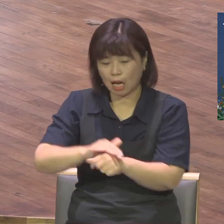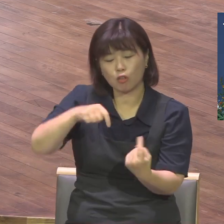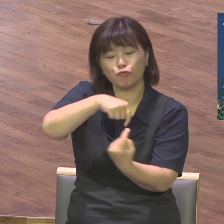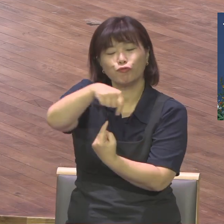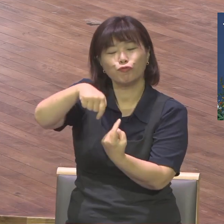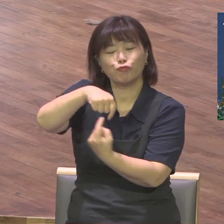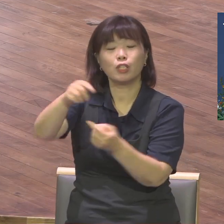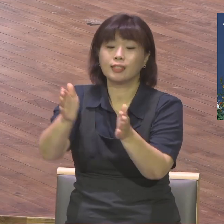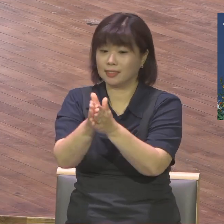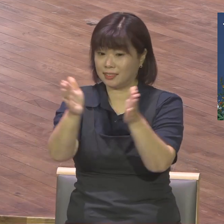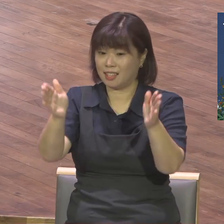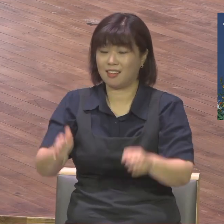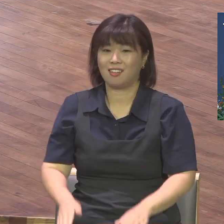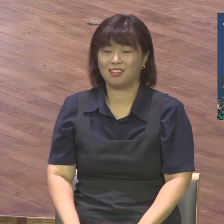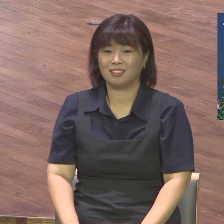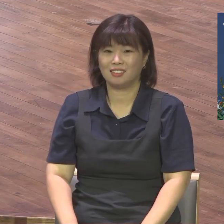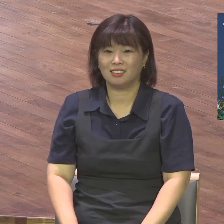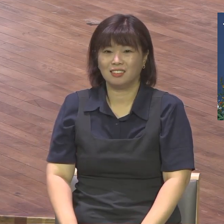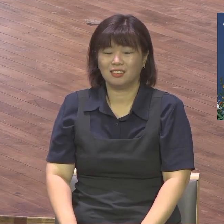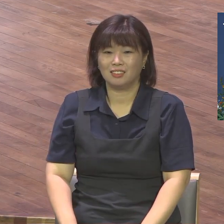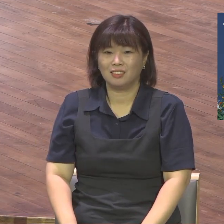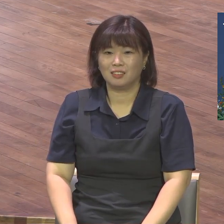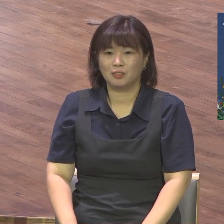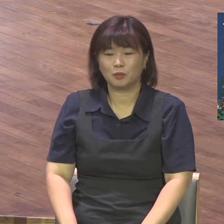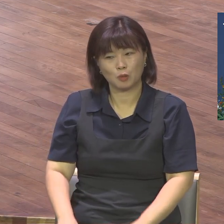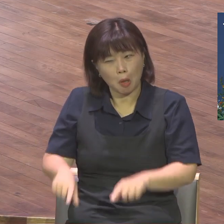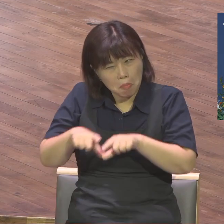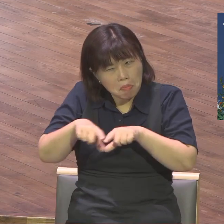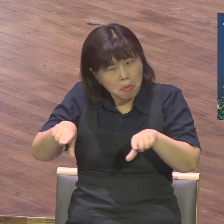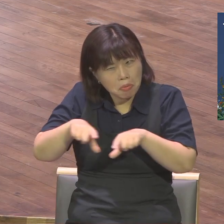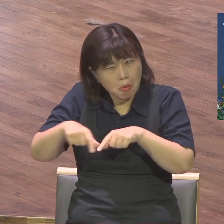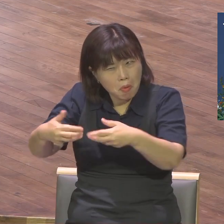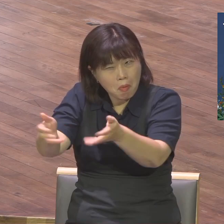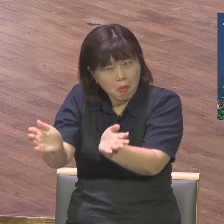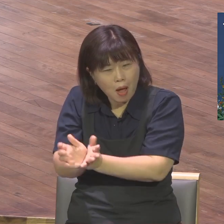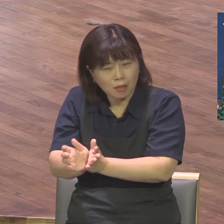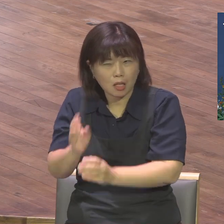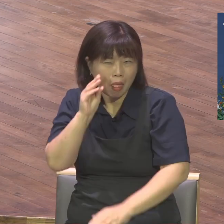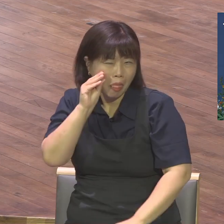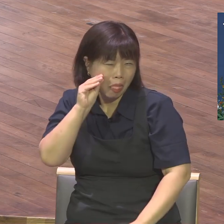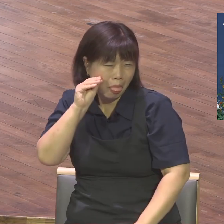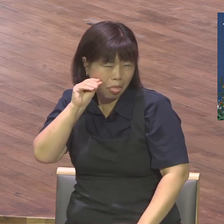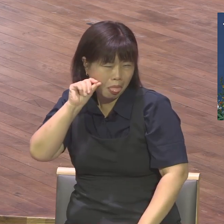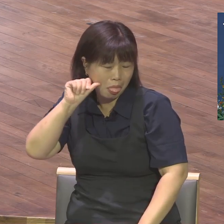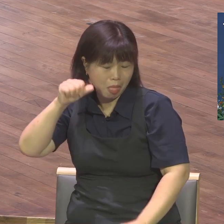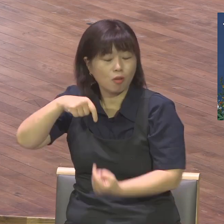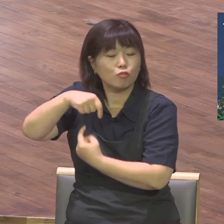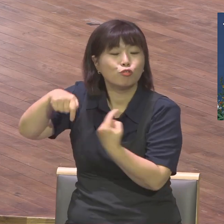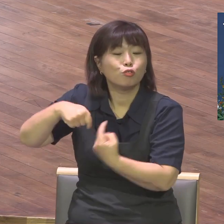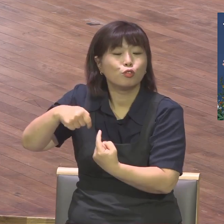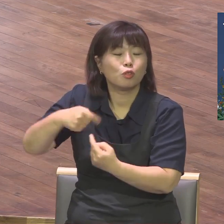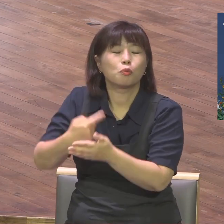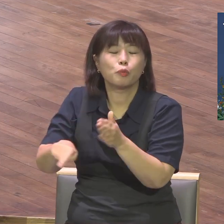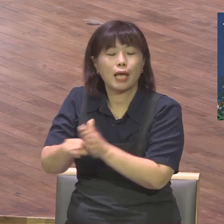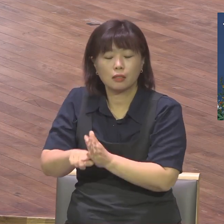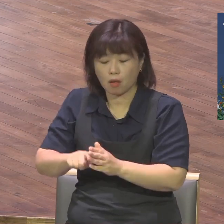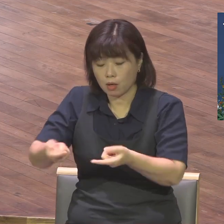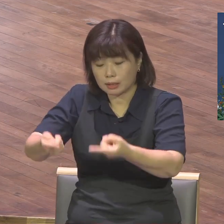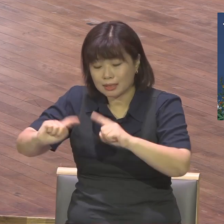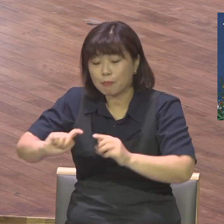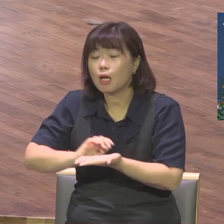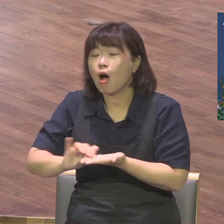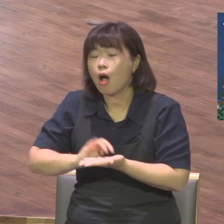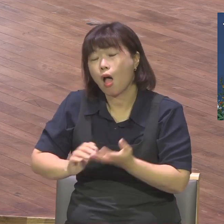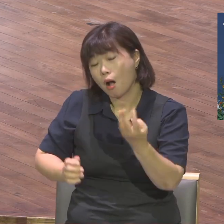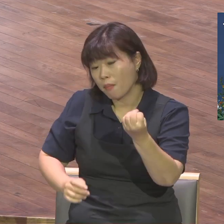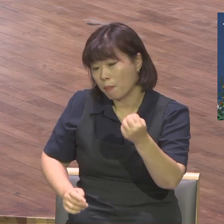그리고 교회가요 기관 부서들이 제대로 되려 그러면 500명은 넘으셔야 돼요. 그러면 저절로 됩니다. 쫙 저절로 막